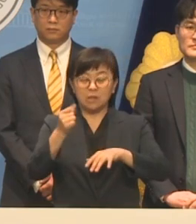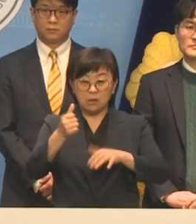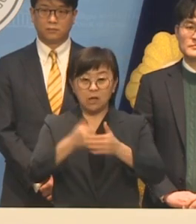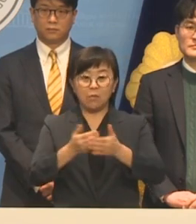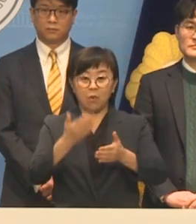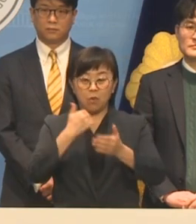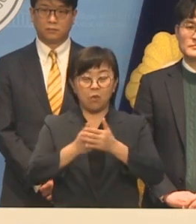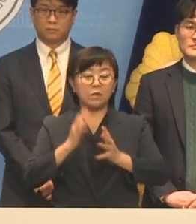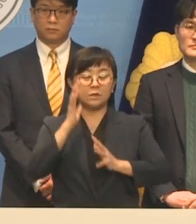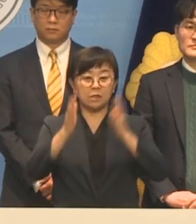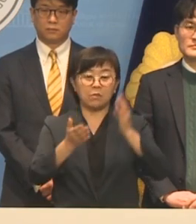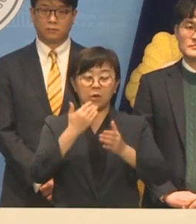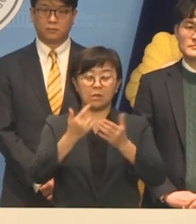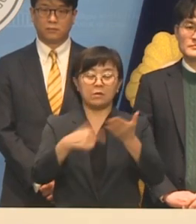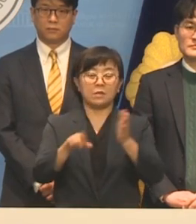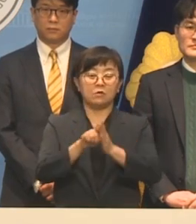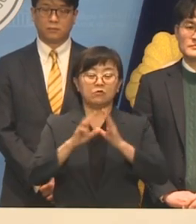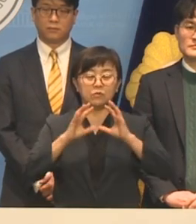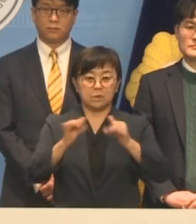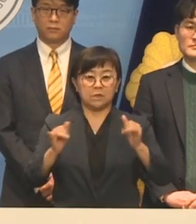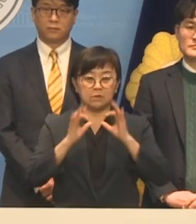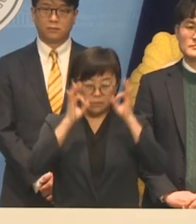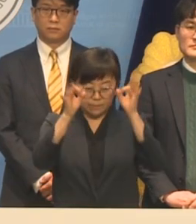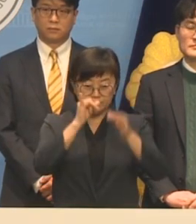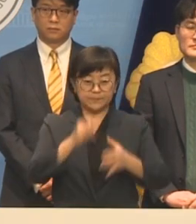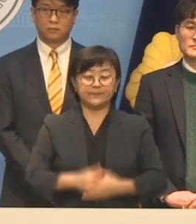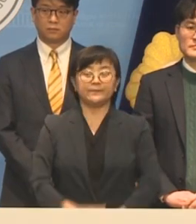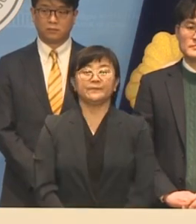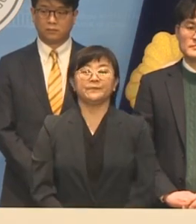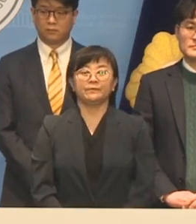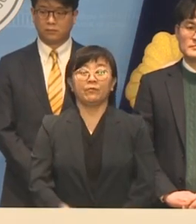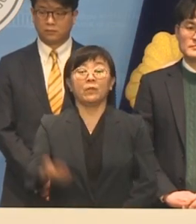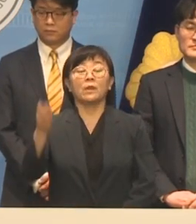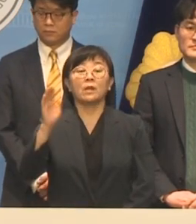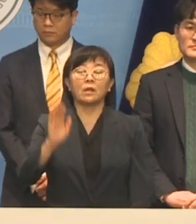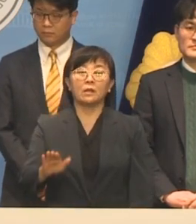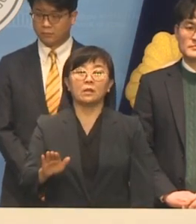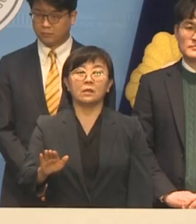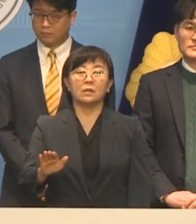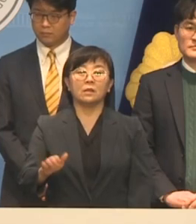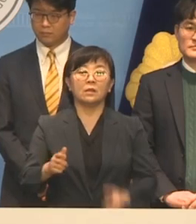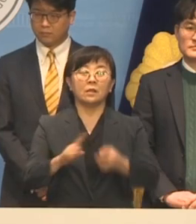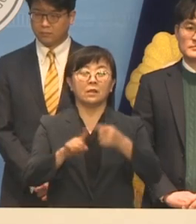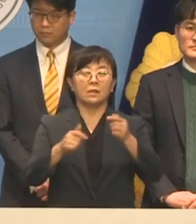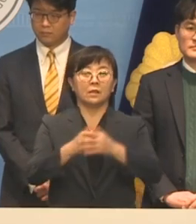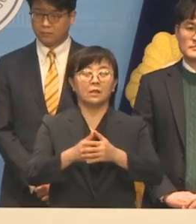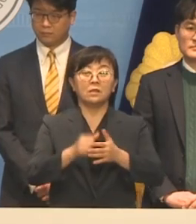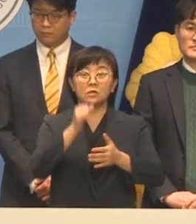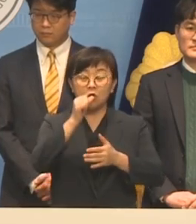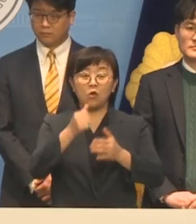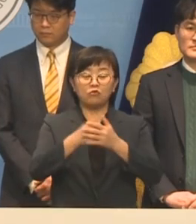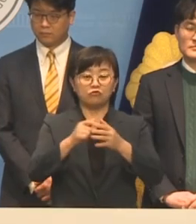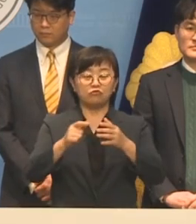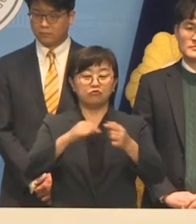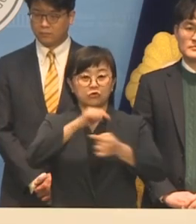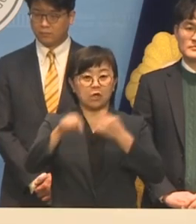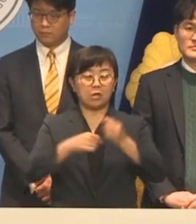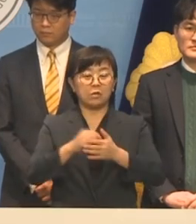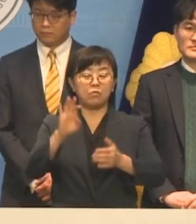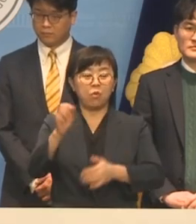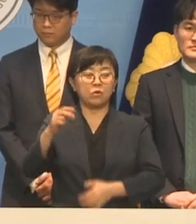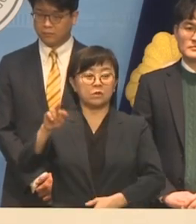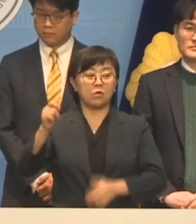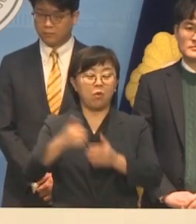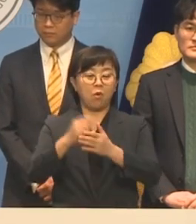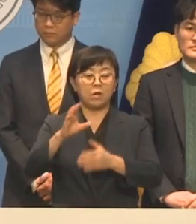많이 하려고 많은 국민들이 애쓰고 있습니다. 하지만 제철소 2개를 운영하는 포스코가